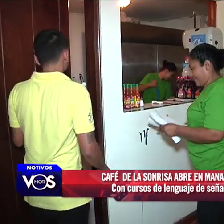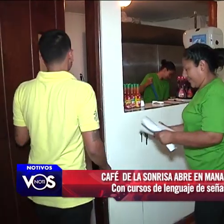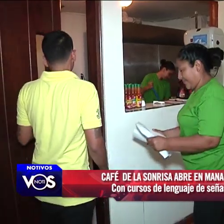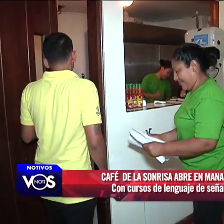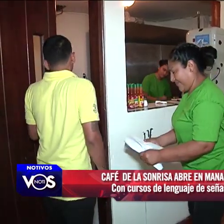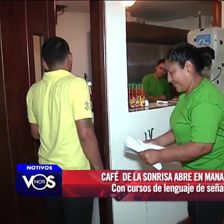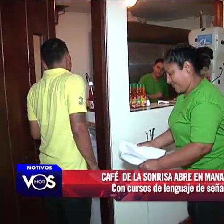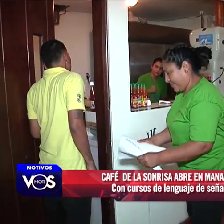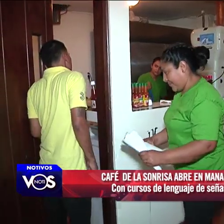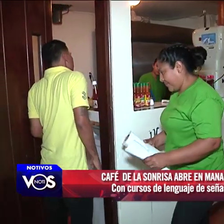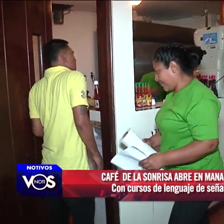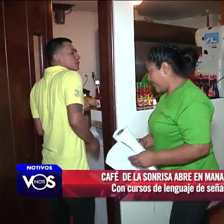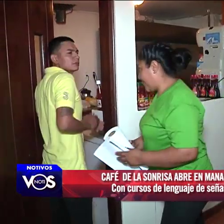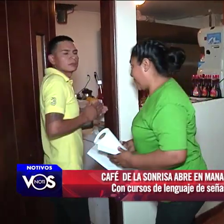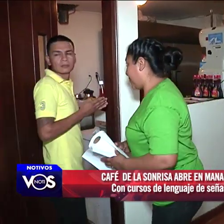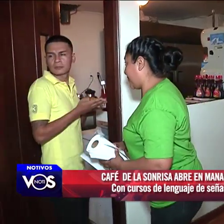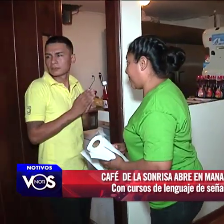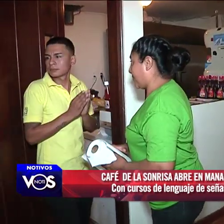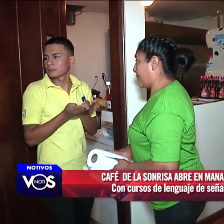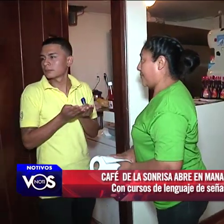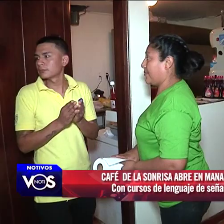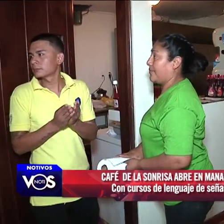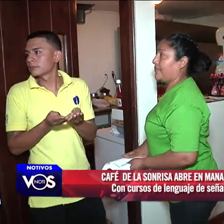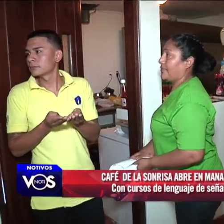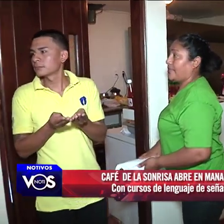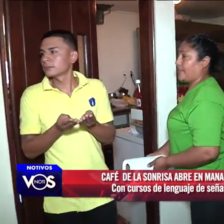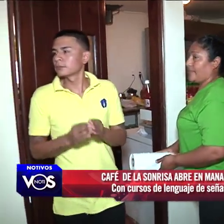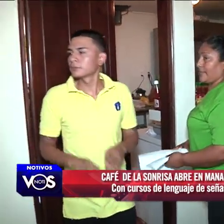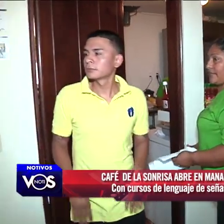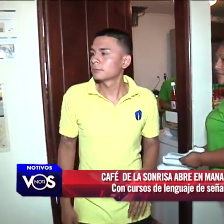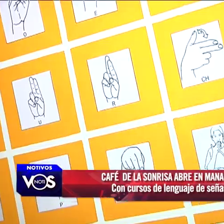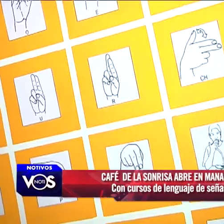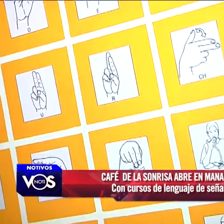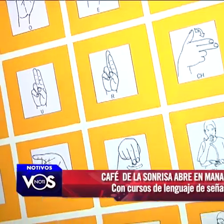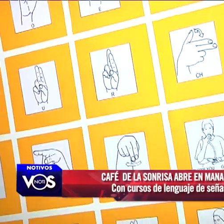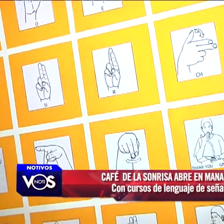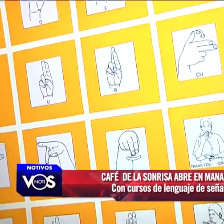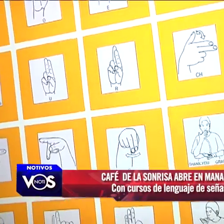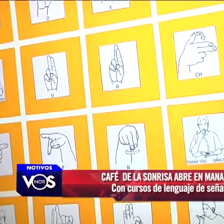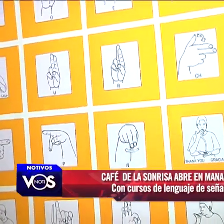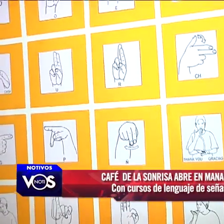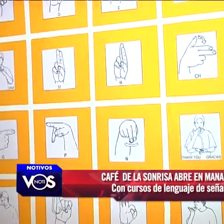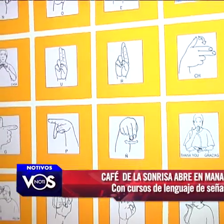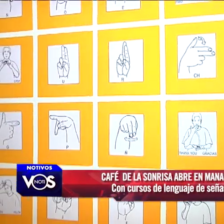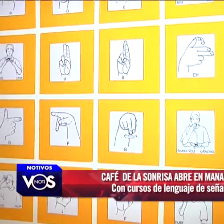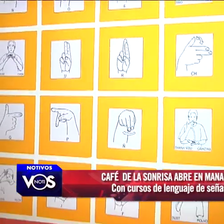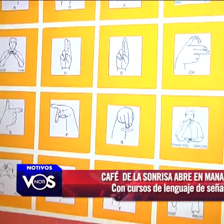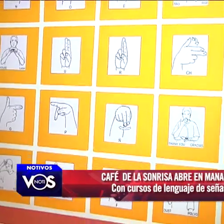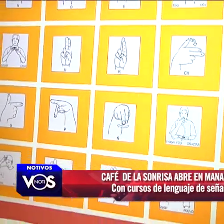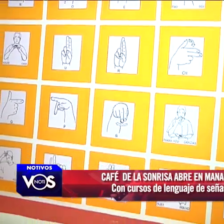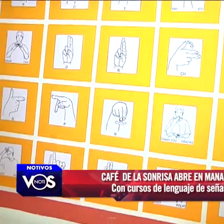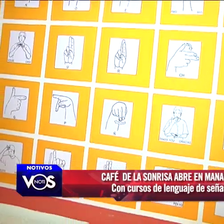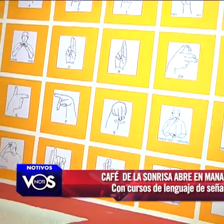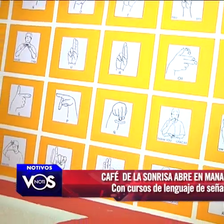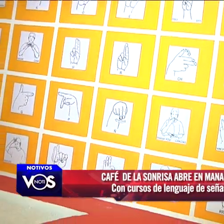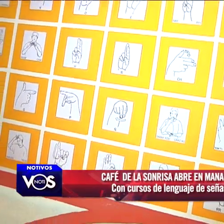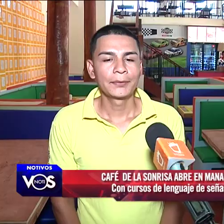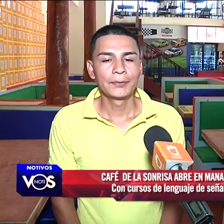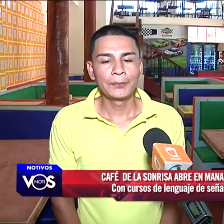todo el público. El próximo sábado se realizará una exposición abierta en local de Villa Fontana, contiguo a la lotería. Bueno,